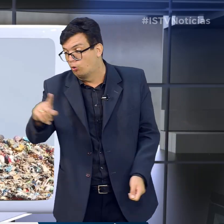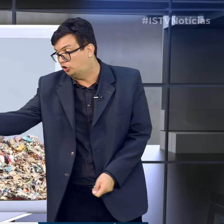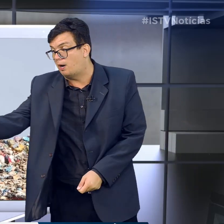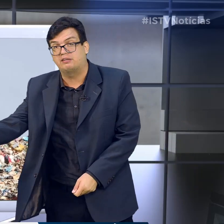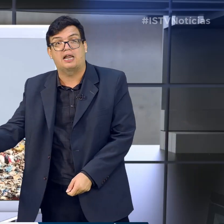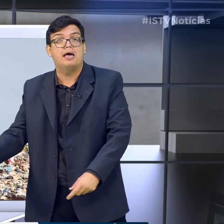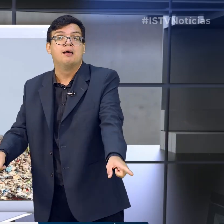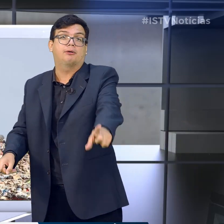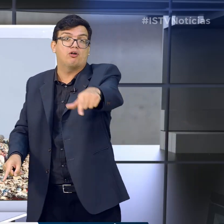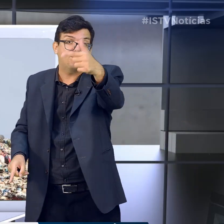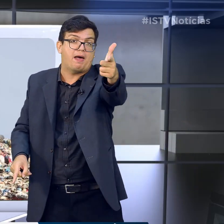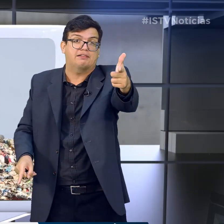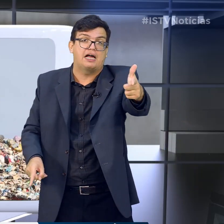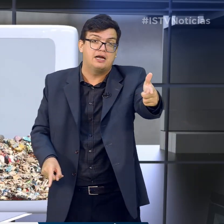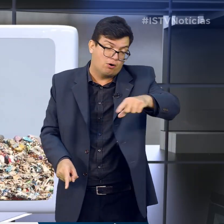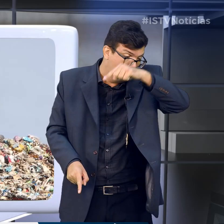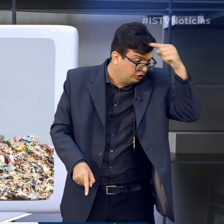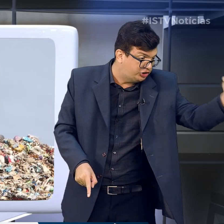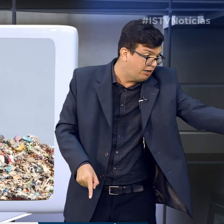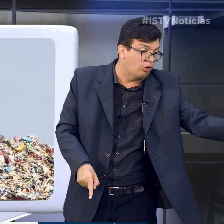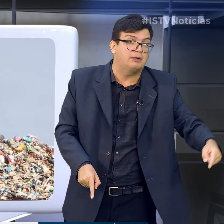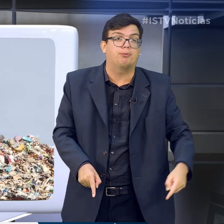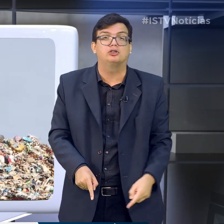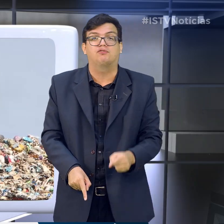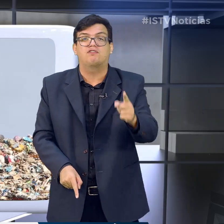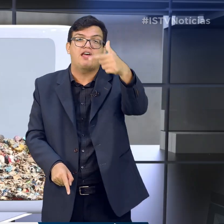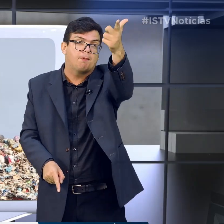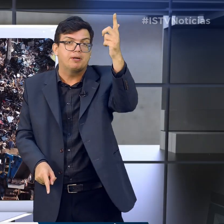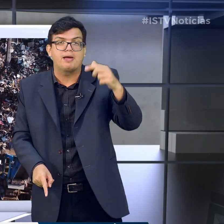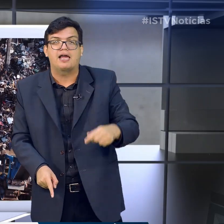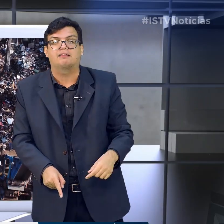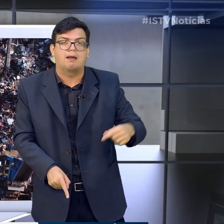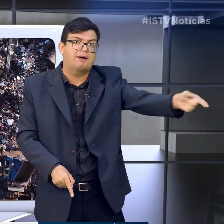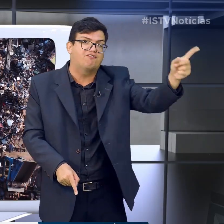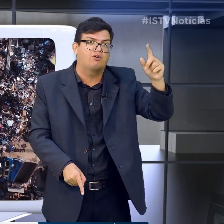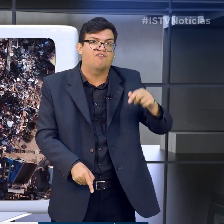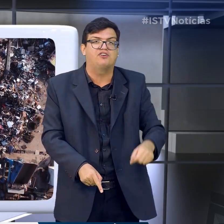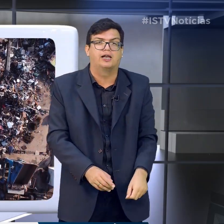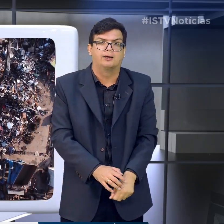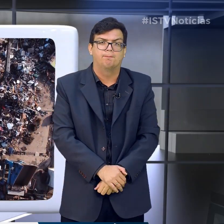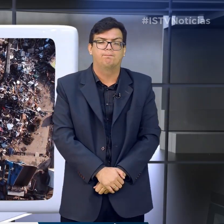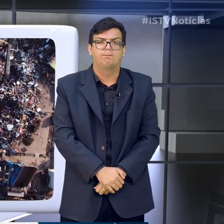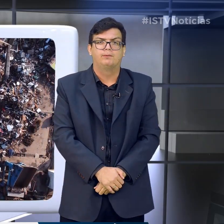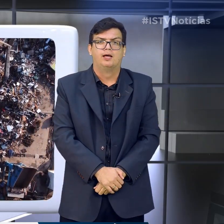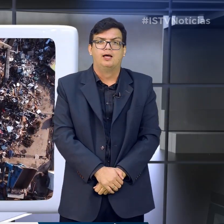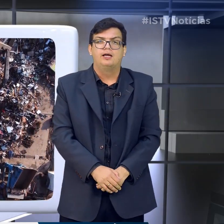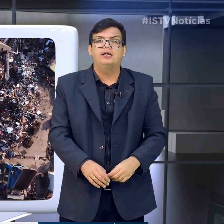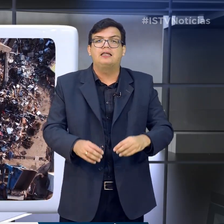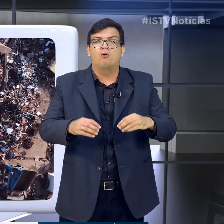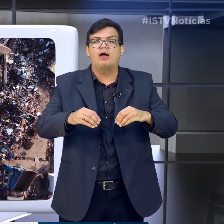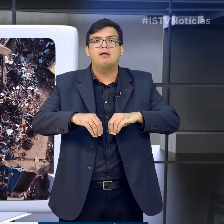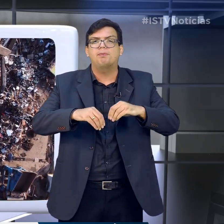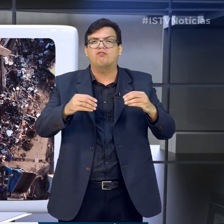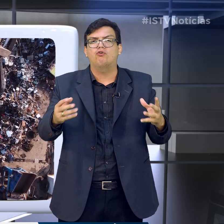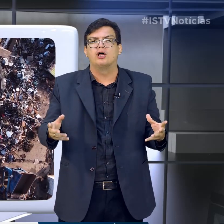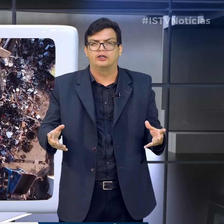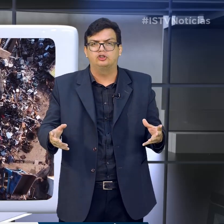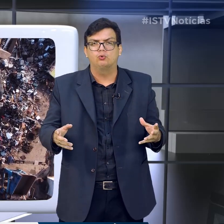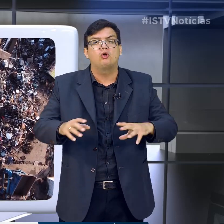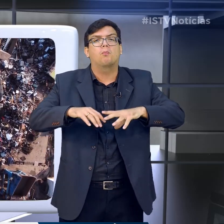e a última a entrar porque o espertalhão chegou depois de você é o primeiro a entrar perfura a fila então é impressionante o